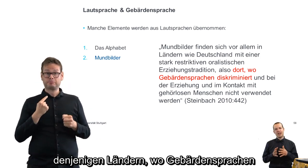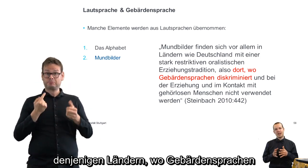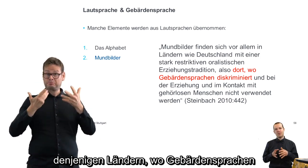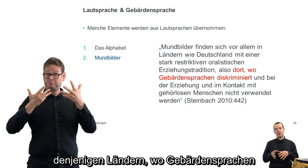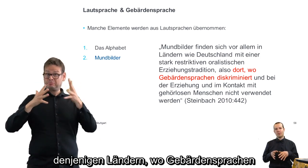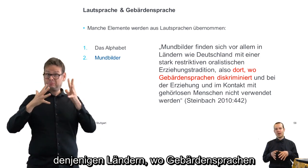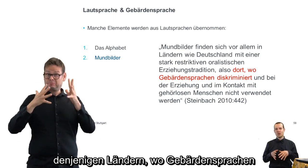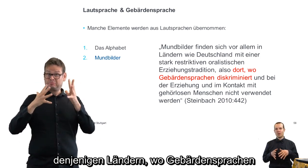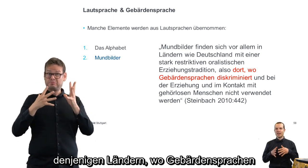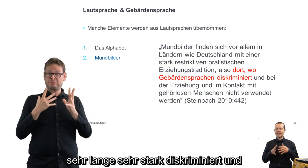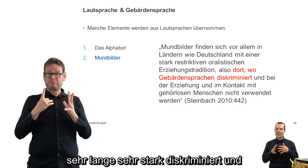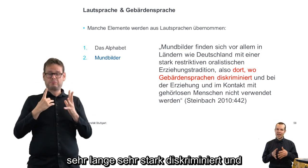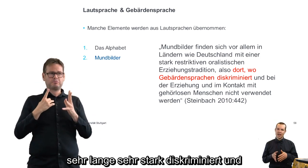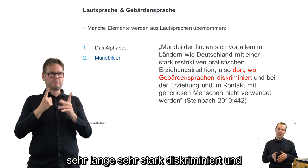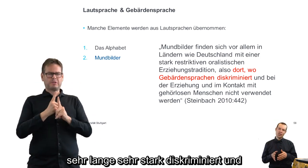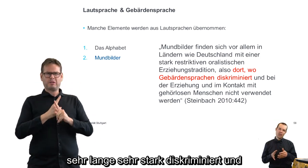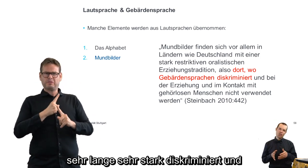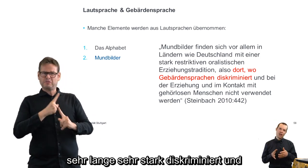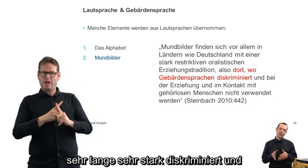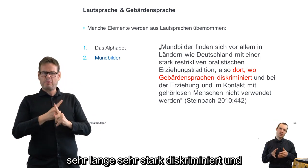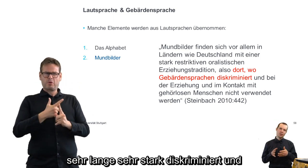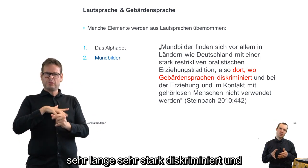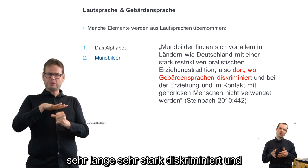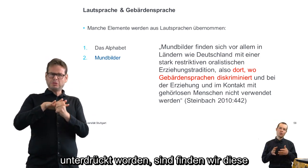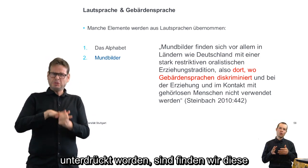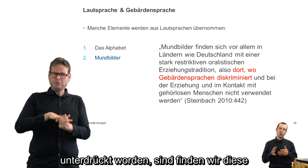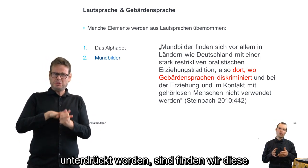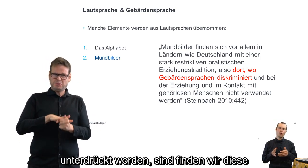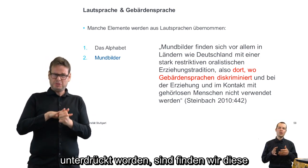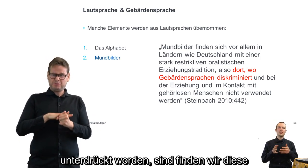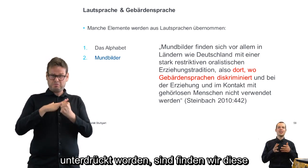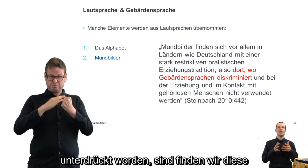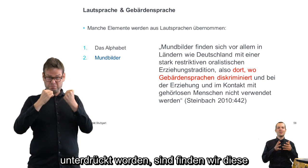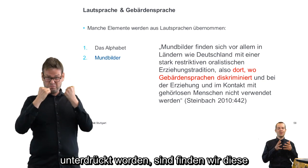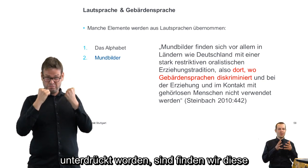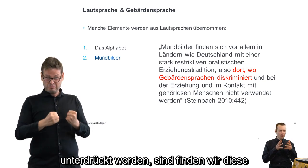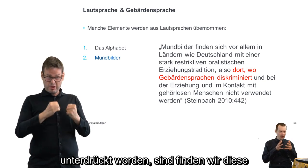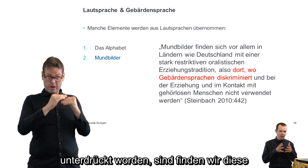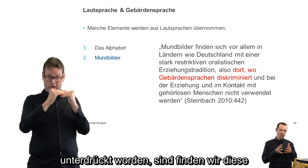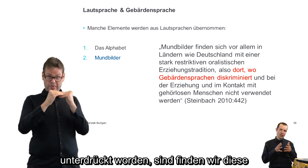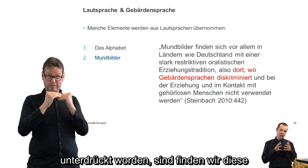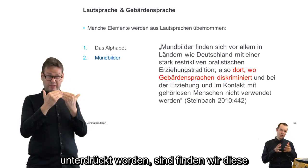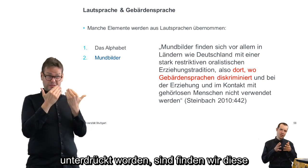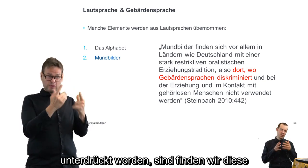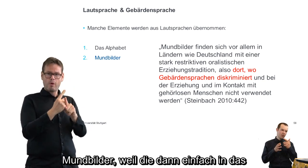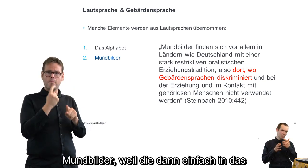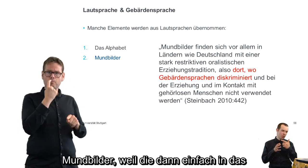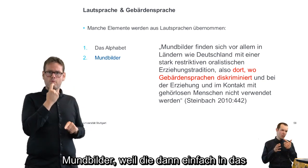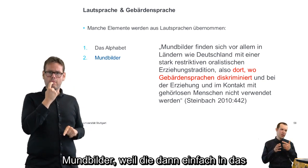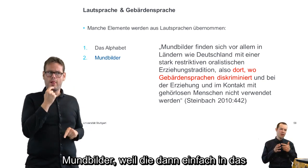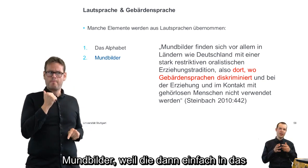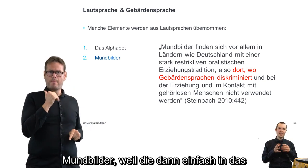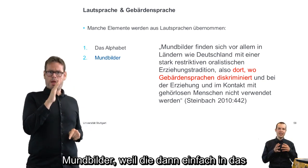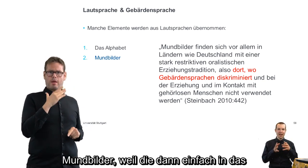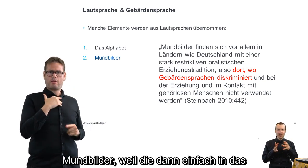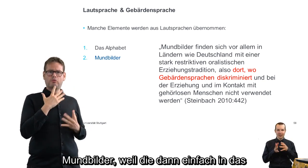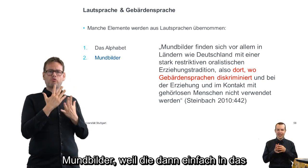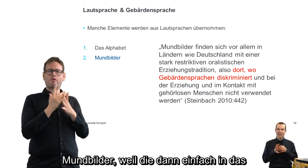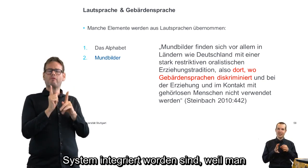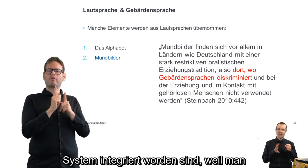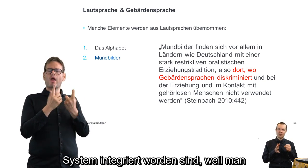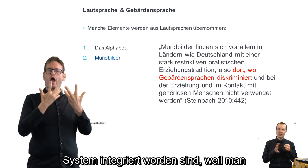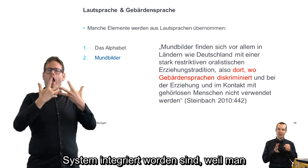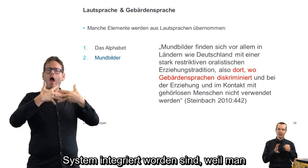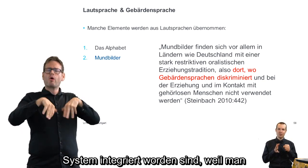denjenigen Ländern, wo Gebärdensprachen sehr lange sehr stark diskriminiert und unterdrückt worden sind, finden wir diese Mundbilder, weil sie dann